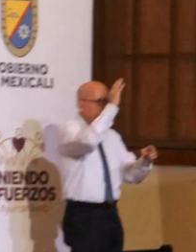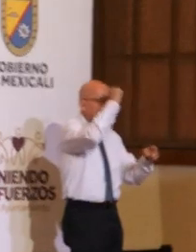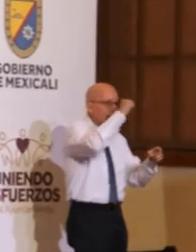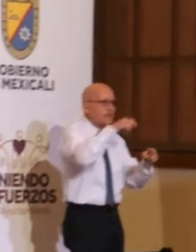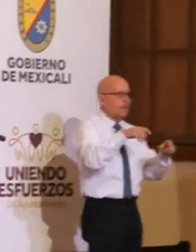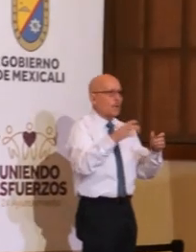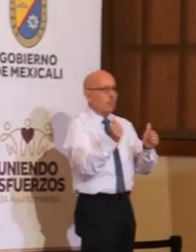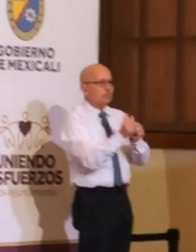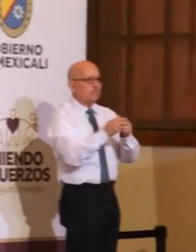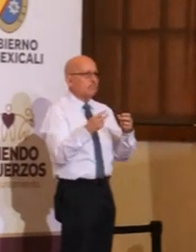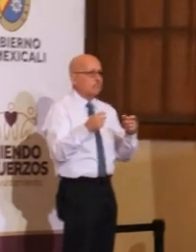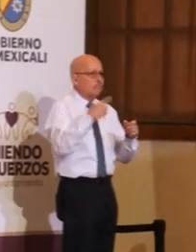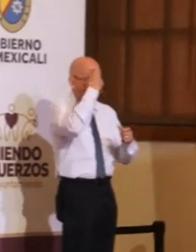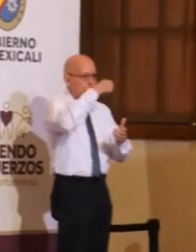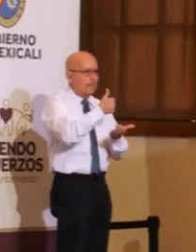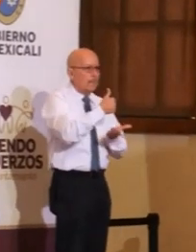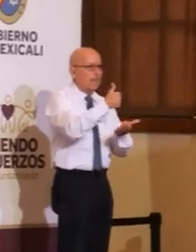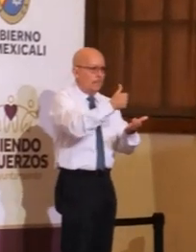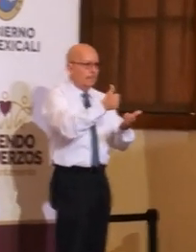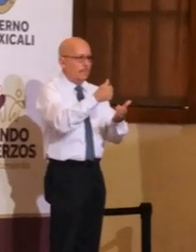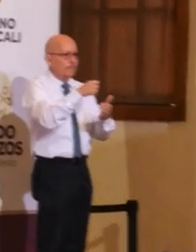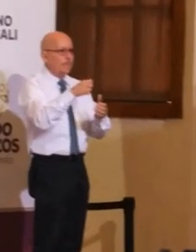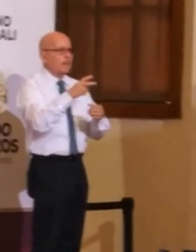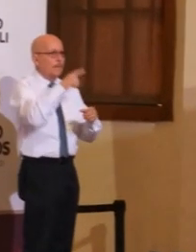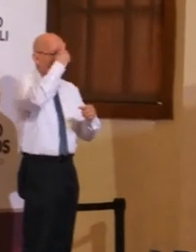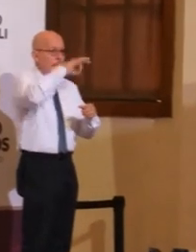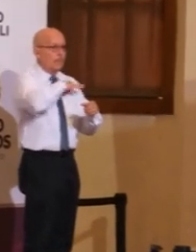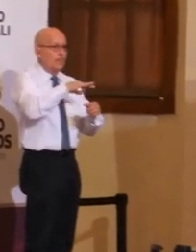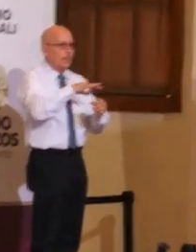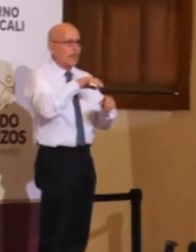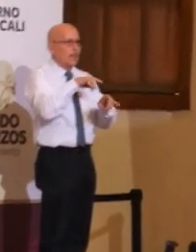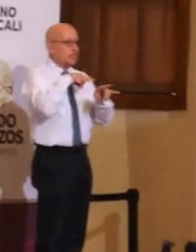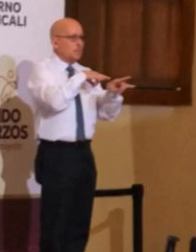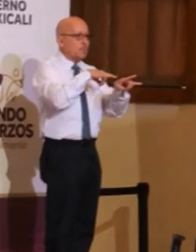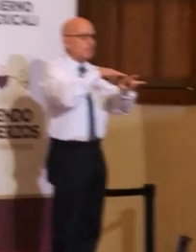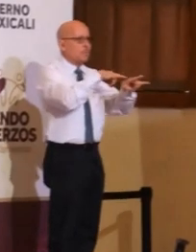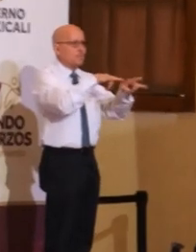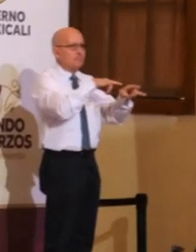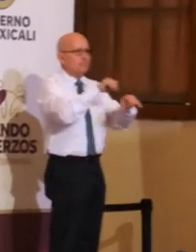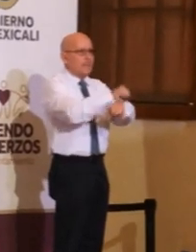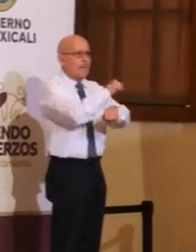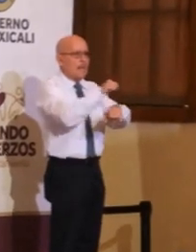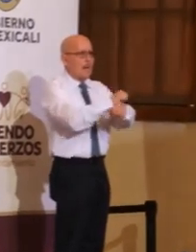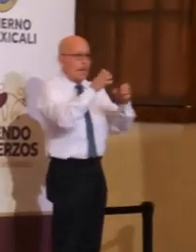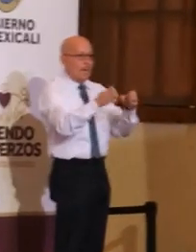de los recursos de procedencia de extranjera, ¿no? A la regularización de esos vehículos. Vamos a seguir trabajando